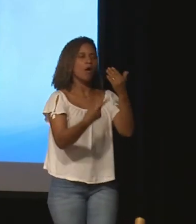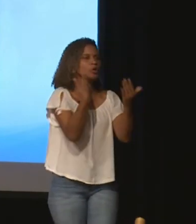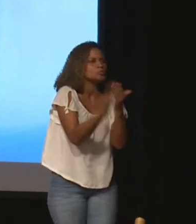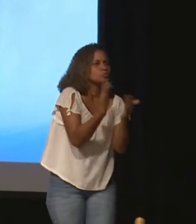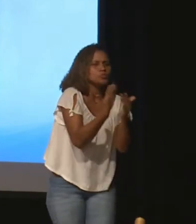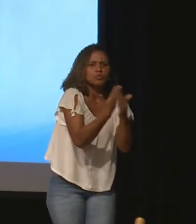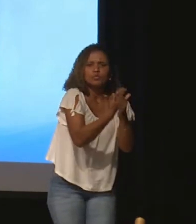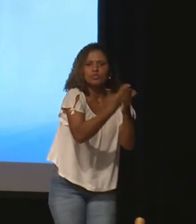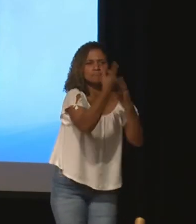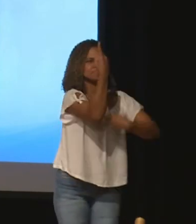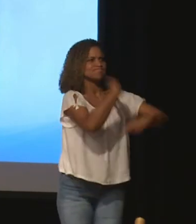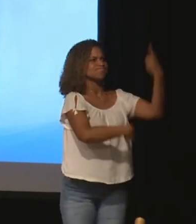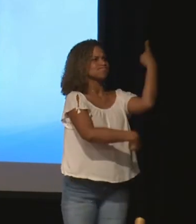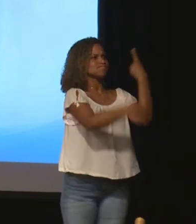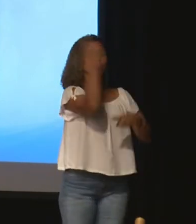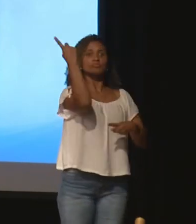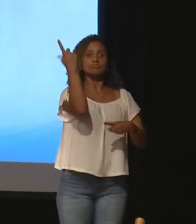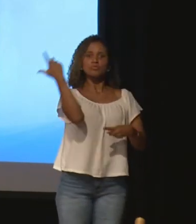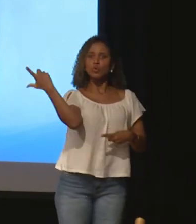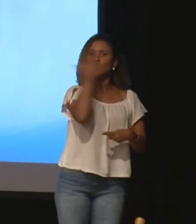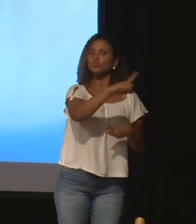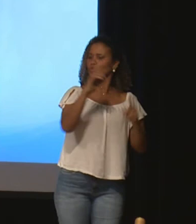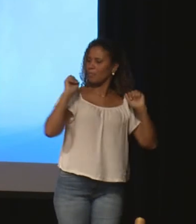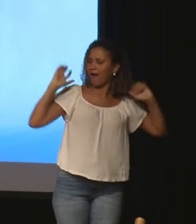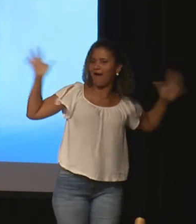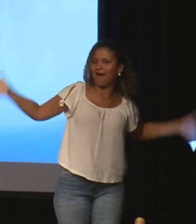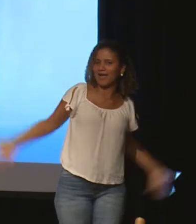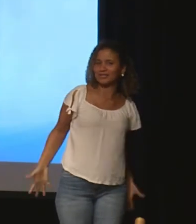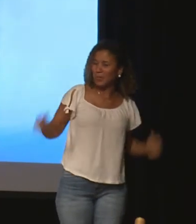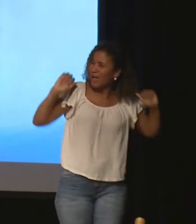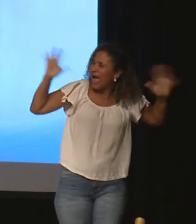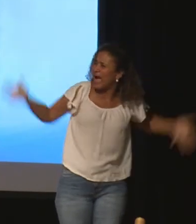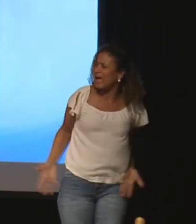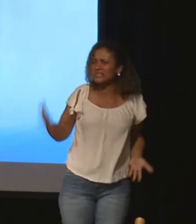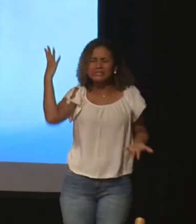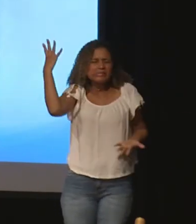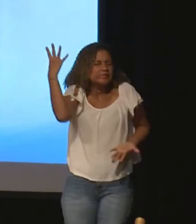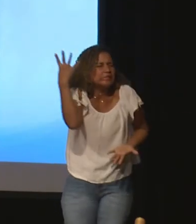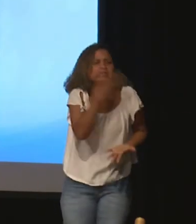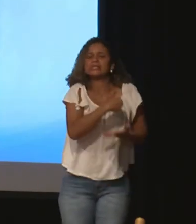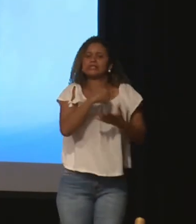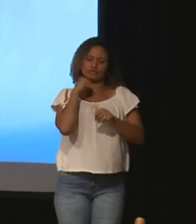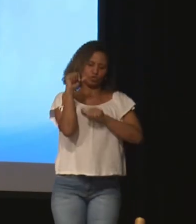para um espaço que era um espaço bilíngue, ela conseguiu desenvolver, e ela ganhou uma asa